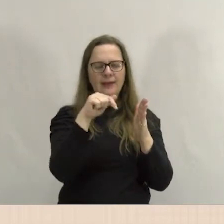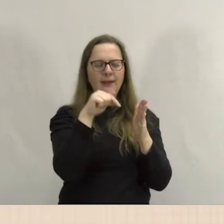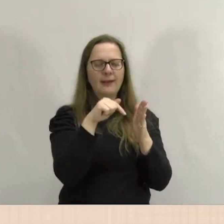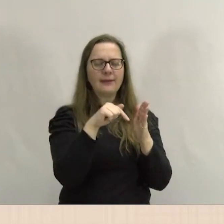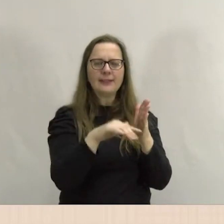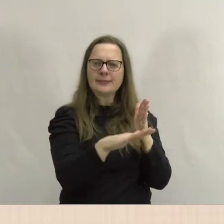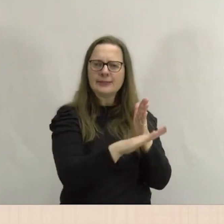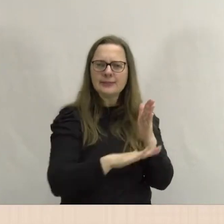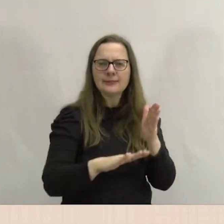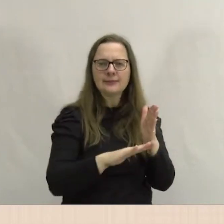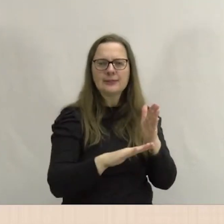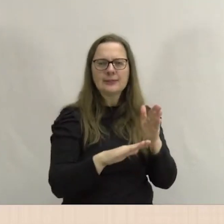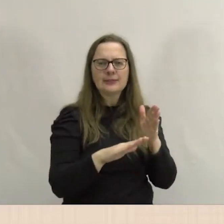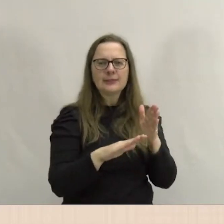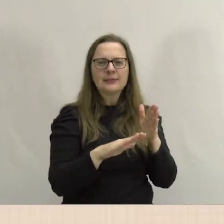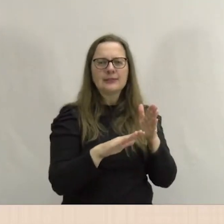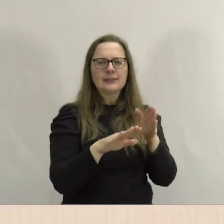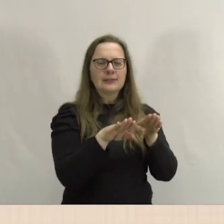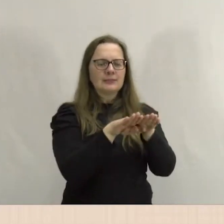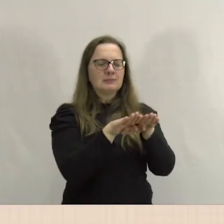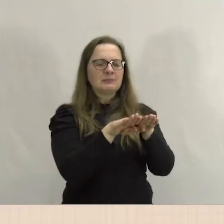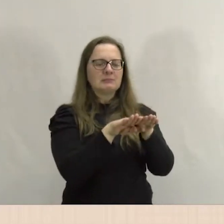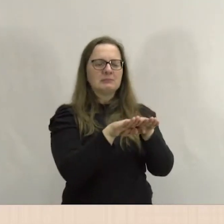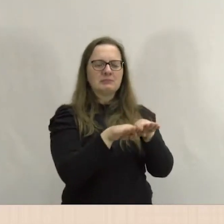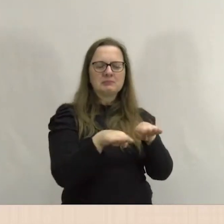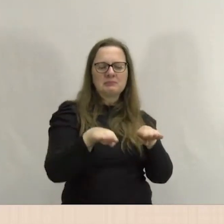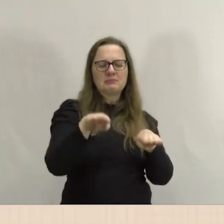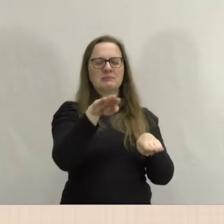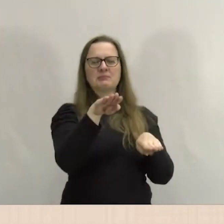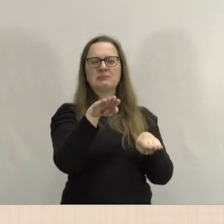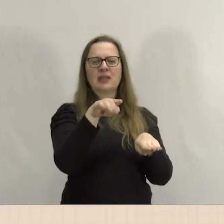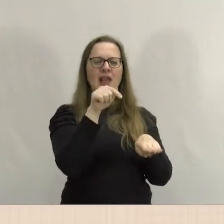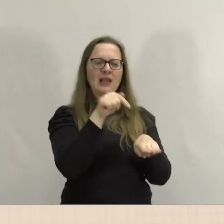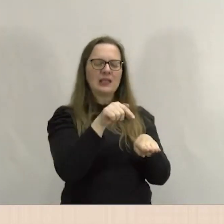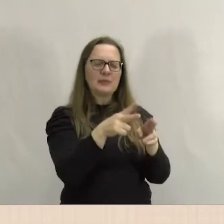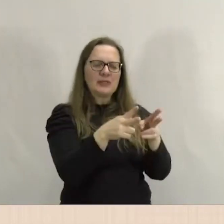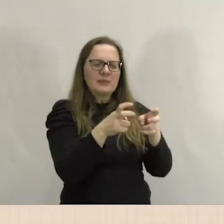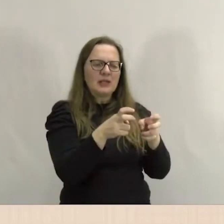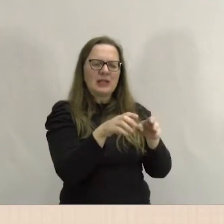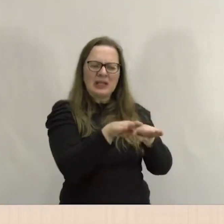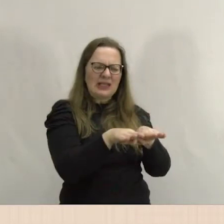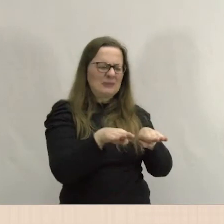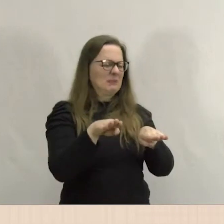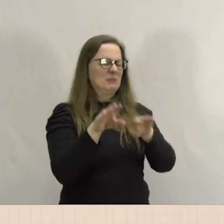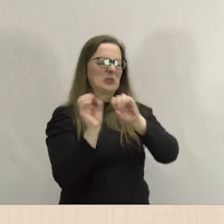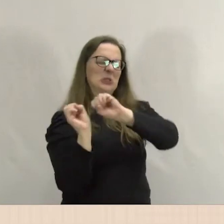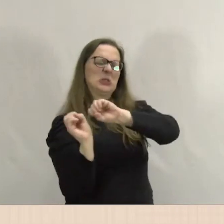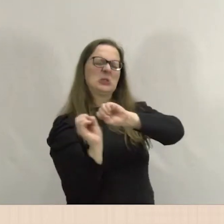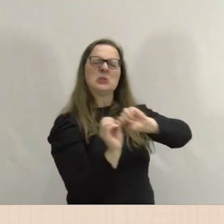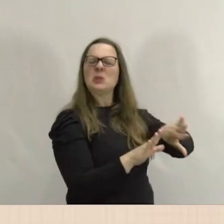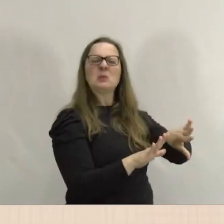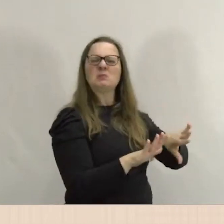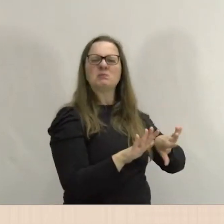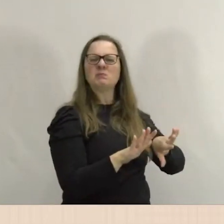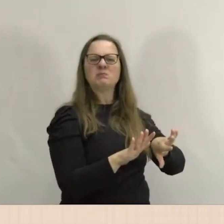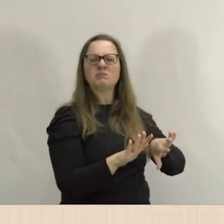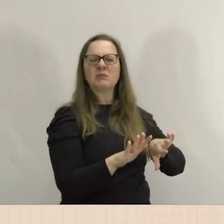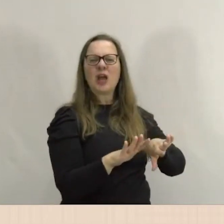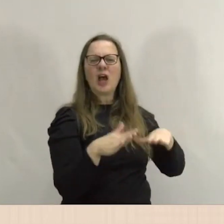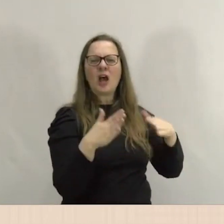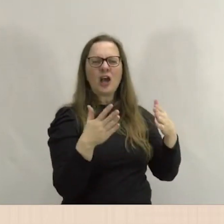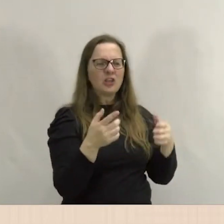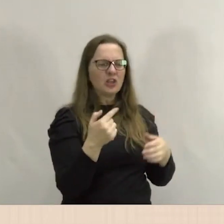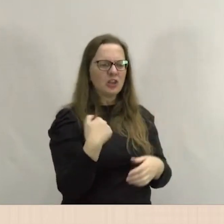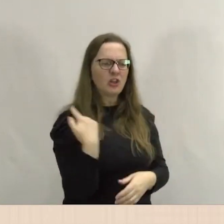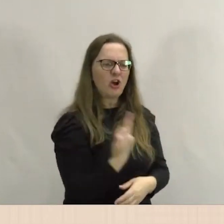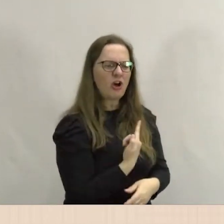tem clero, não tem leigos entre nós. Nós somos irmãos. Nós amamos uns aos outros, somos apenas irmãos uns dos outros.